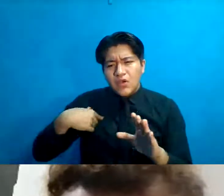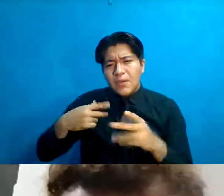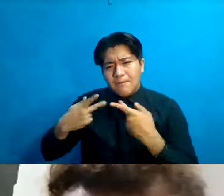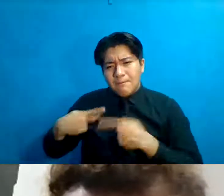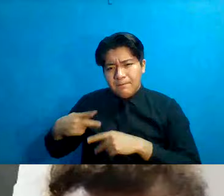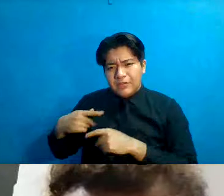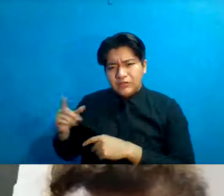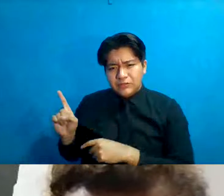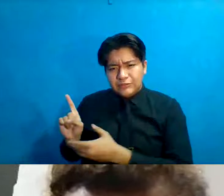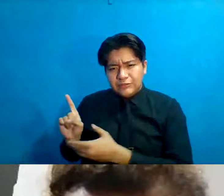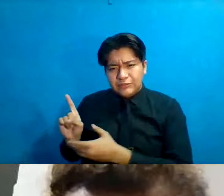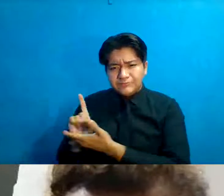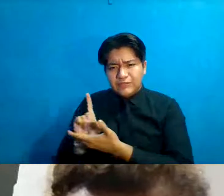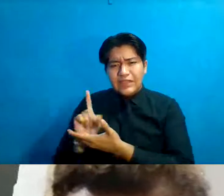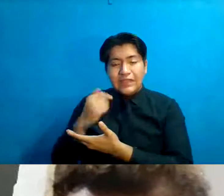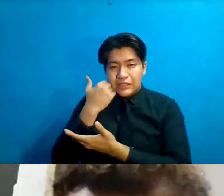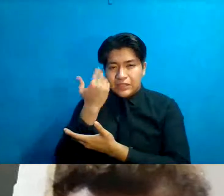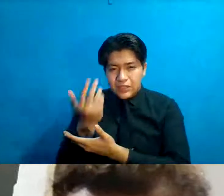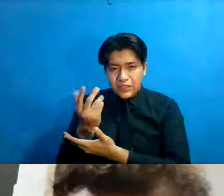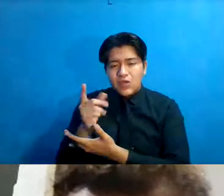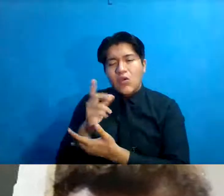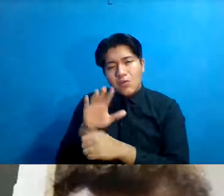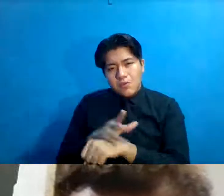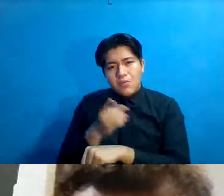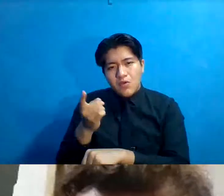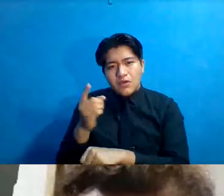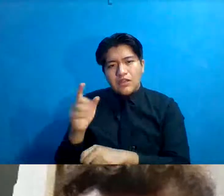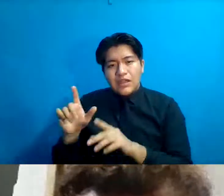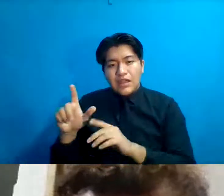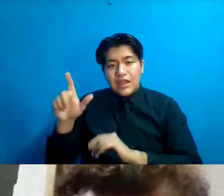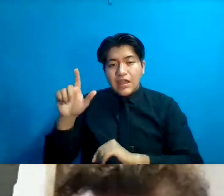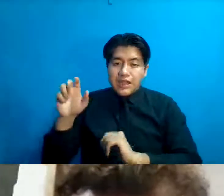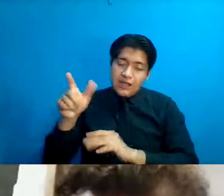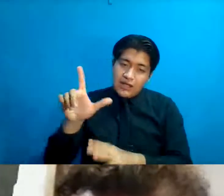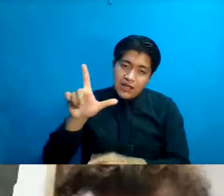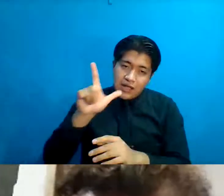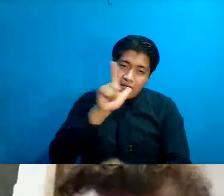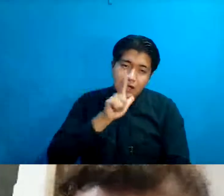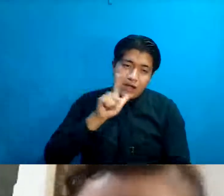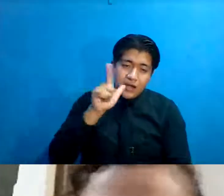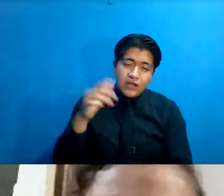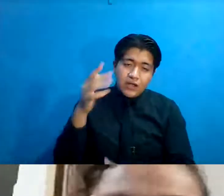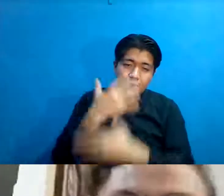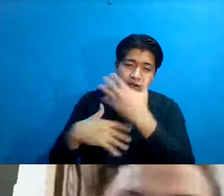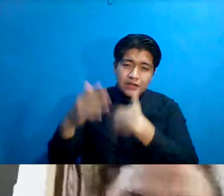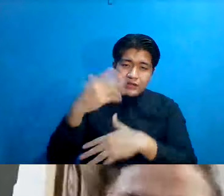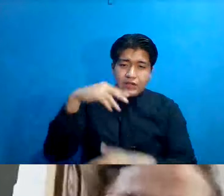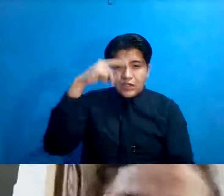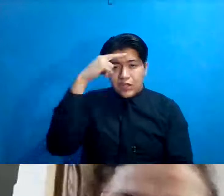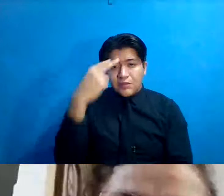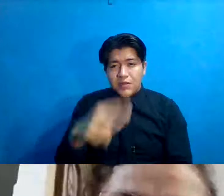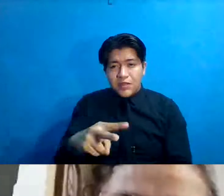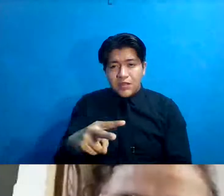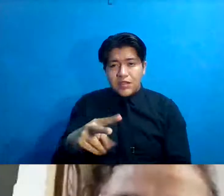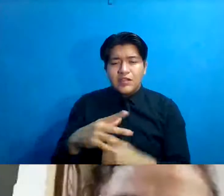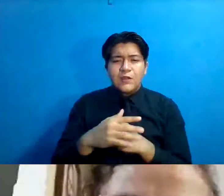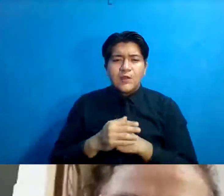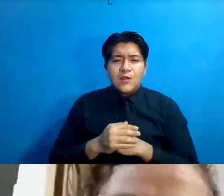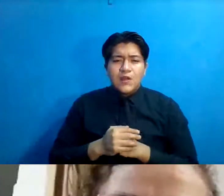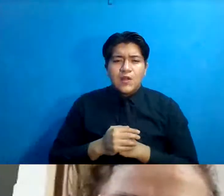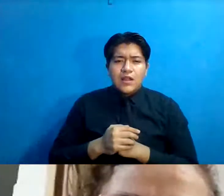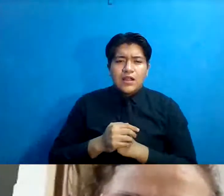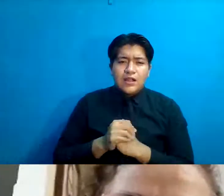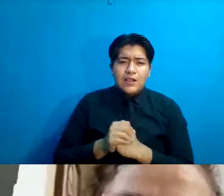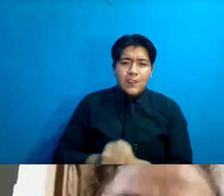también adentrarnos en el concepto de lo que es la lengua de señas mexicana, que lo tenemos precisamente en el artículo